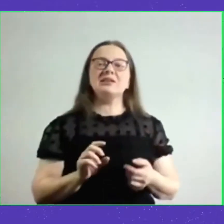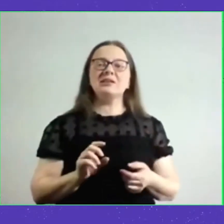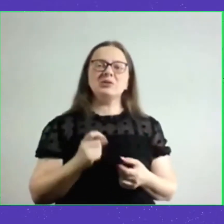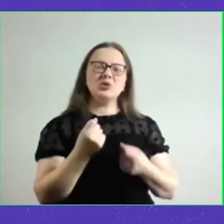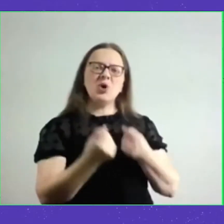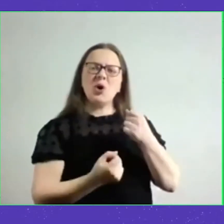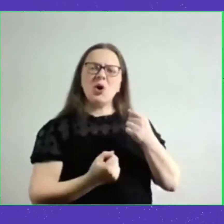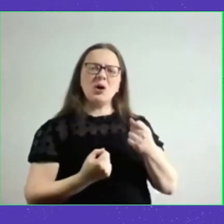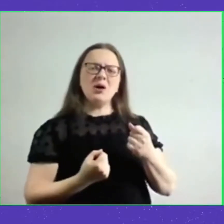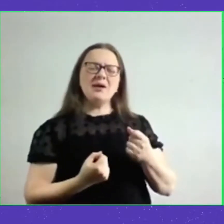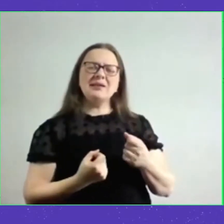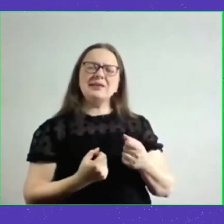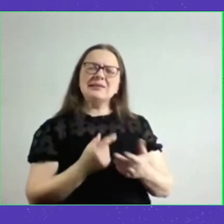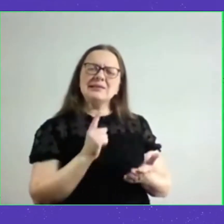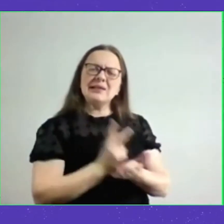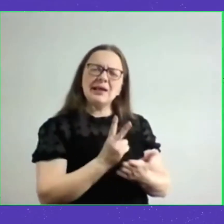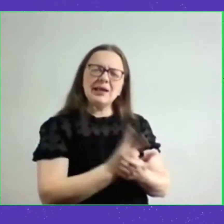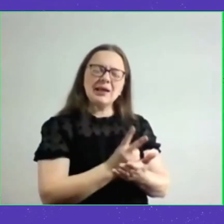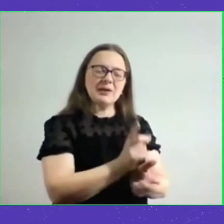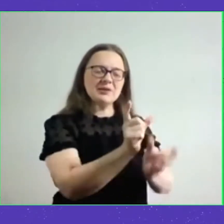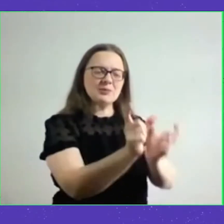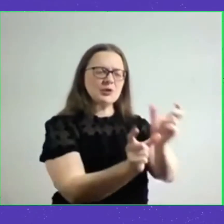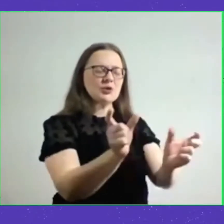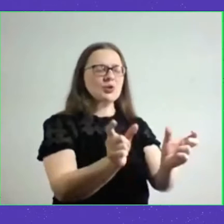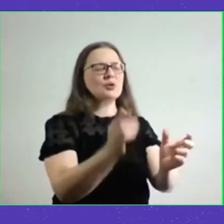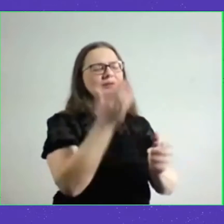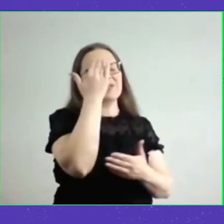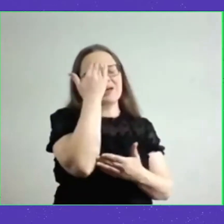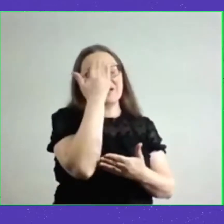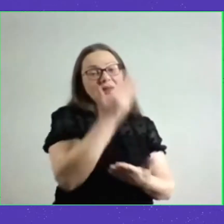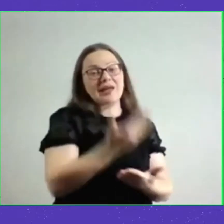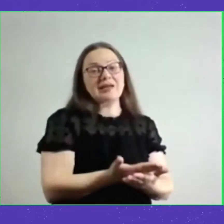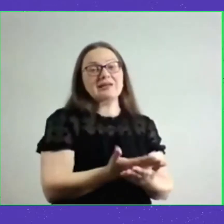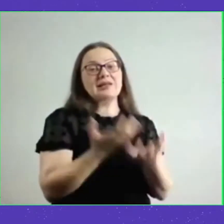e pedem sim para que nós oremos por elas.